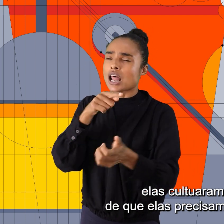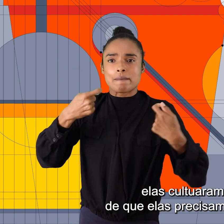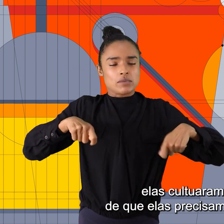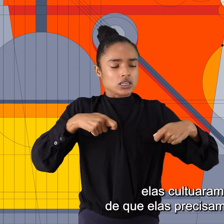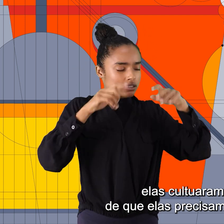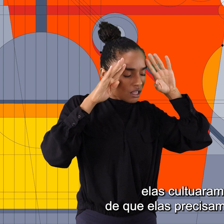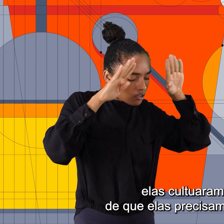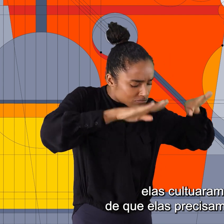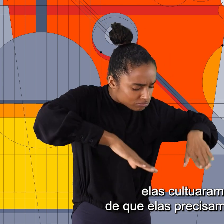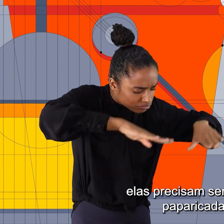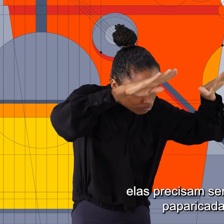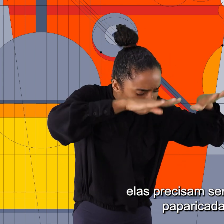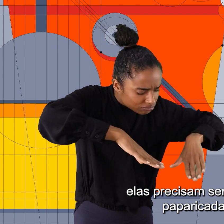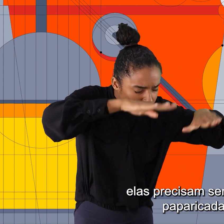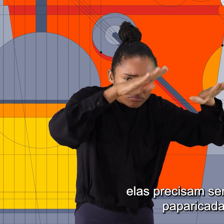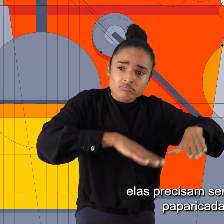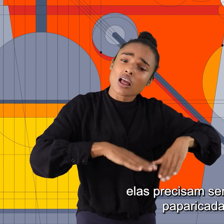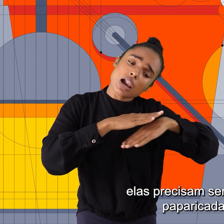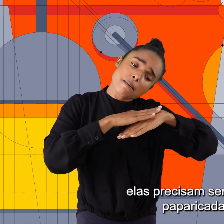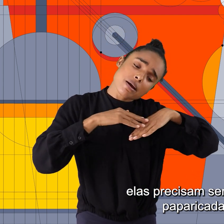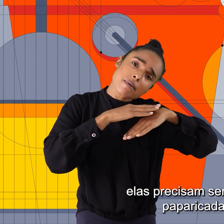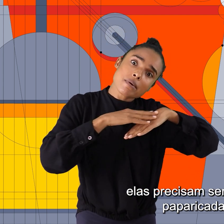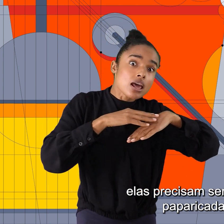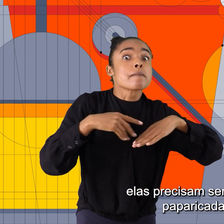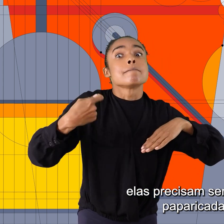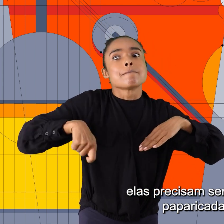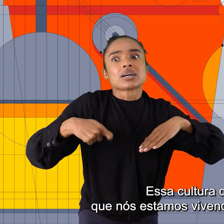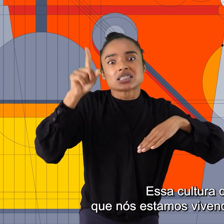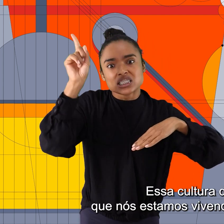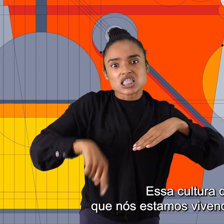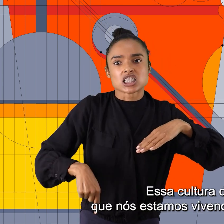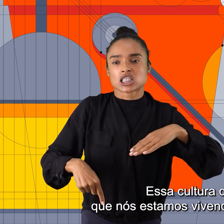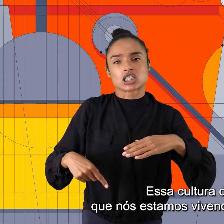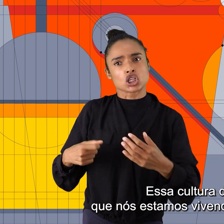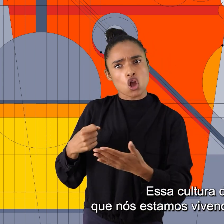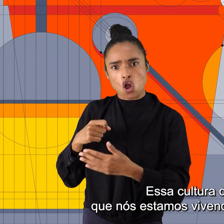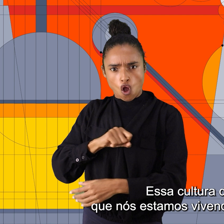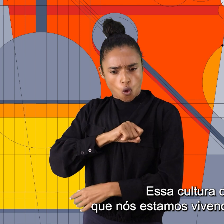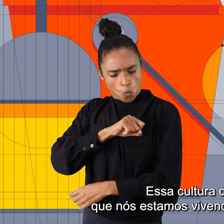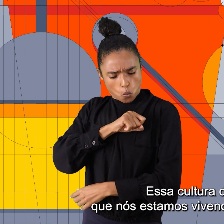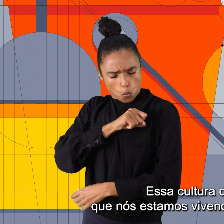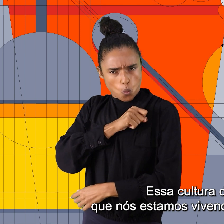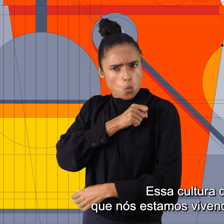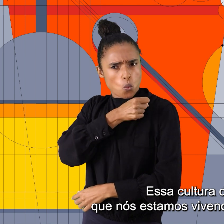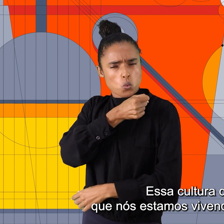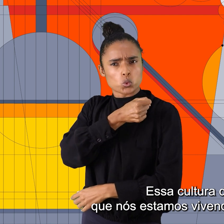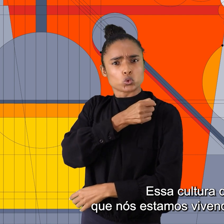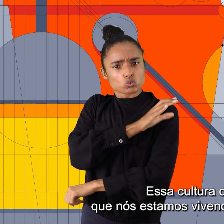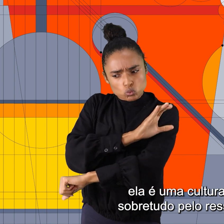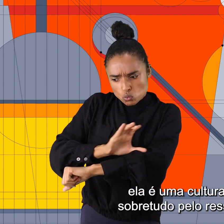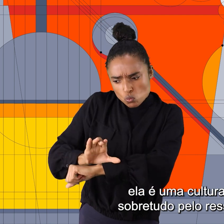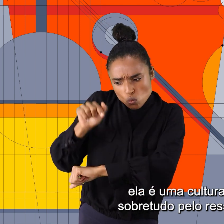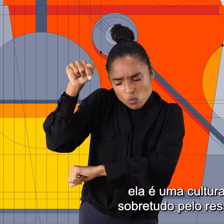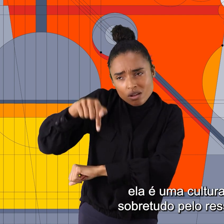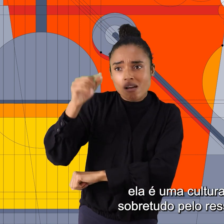elas precisam ser servidas. Elas precisam ser servidas, paparicadas. Essa cultura do ódio que nós estamos vivendo no Brasil